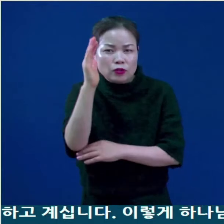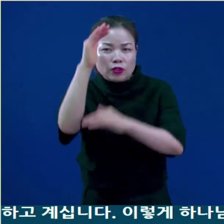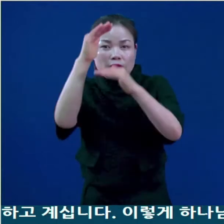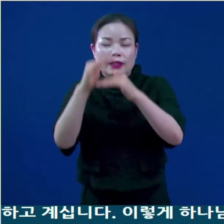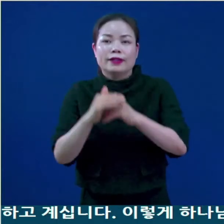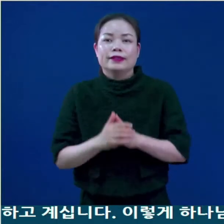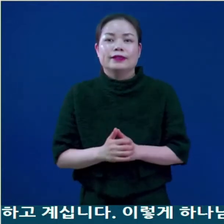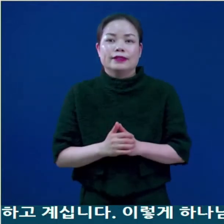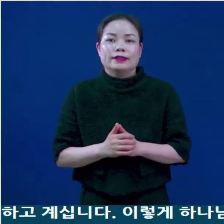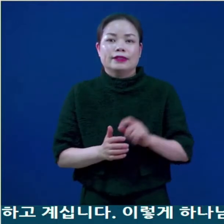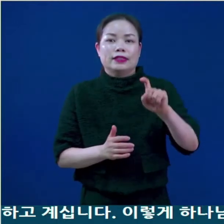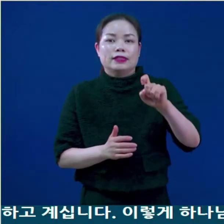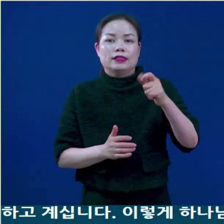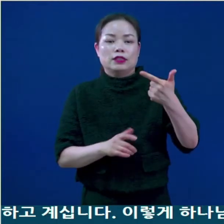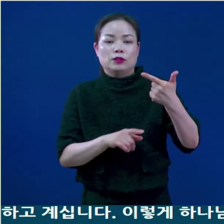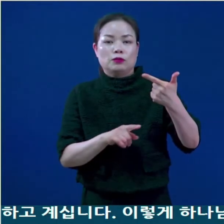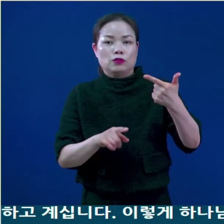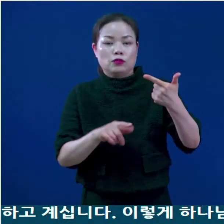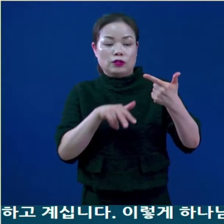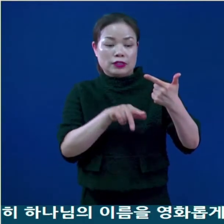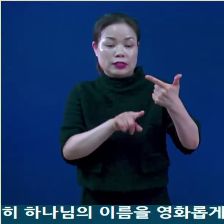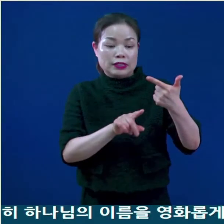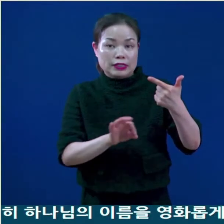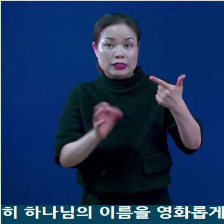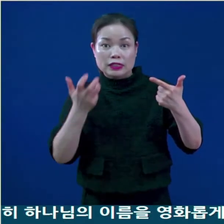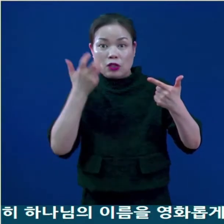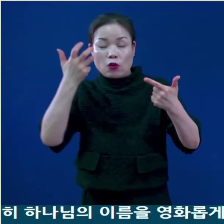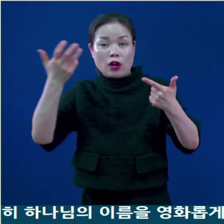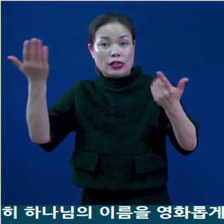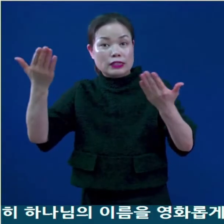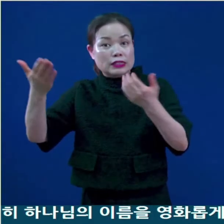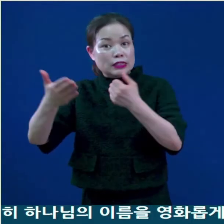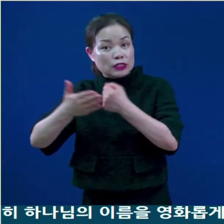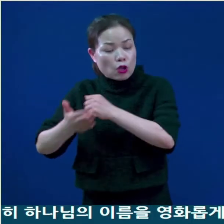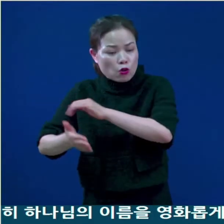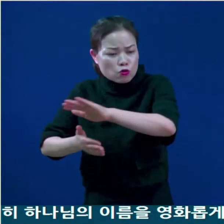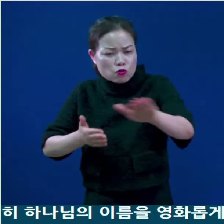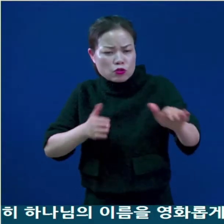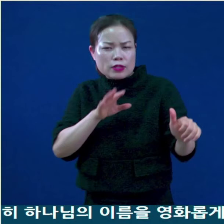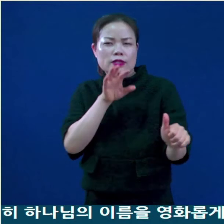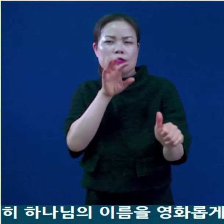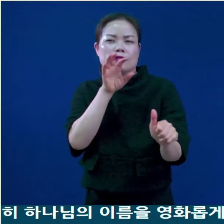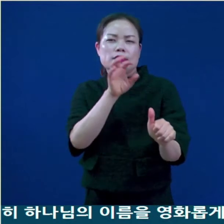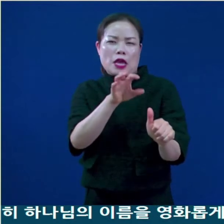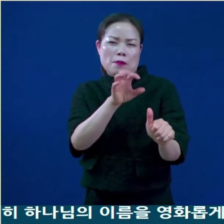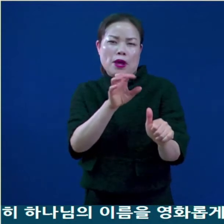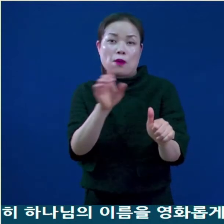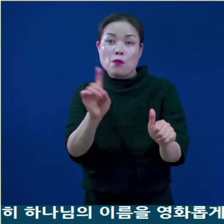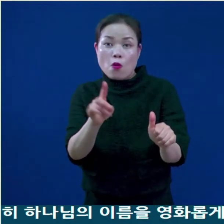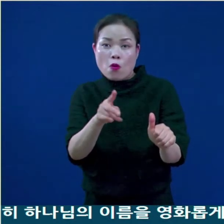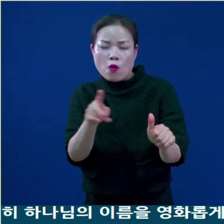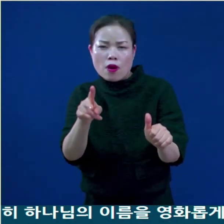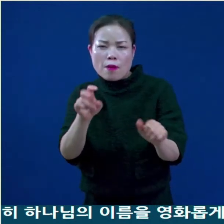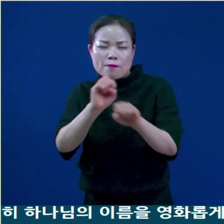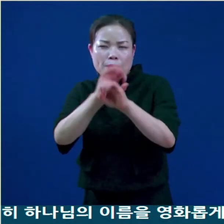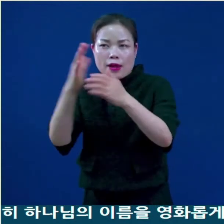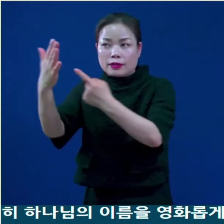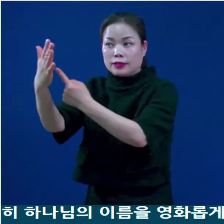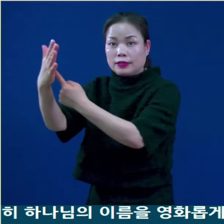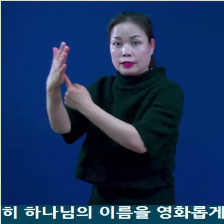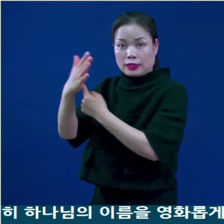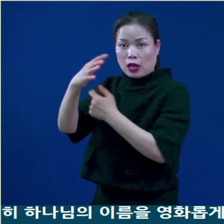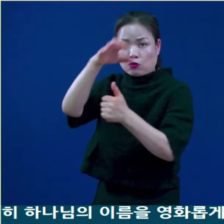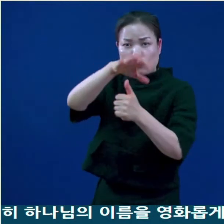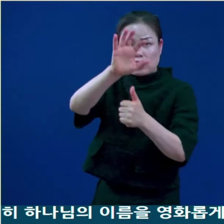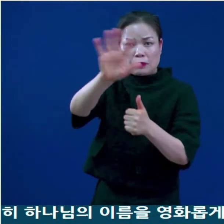봐드릴게요. 16장에서 성령께서 하시는 일, 우리를 책망하시는 일. 책망은 밝히 드러내는 거다.